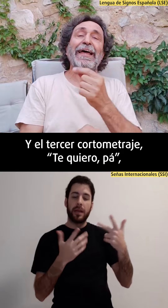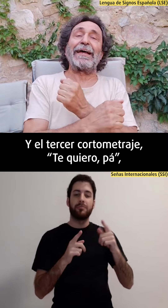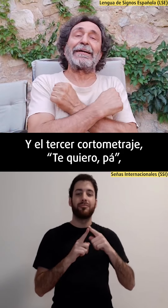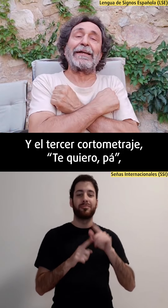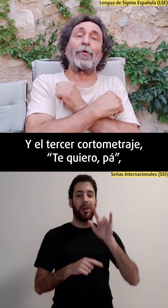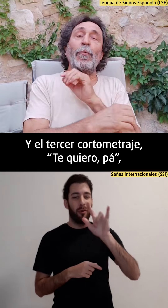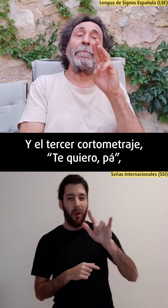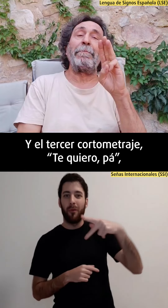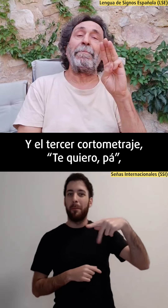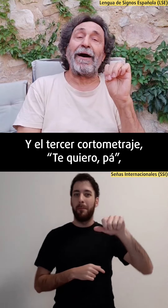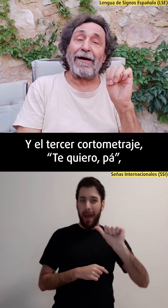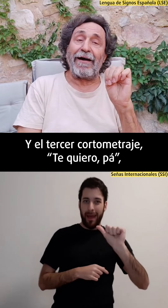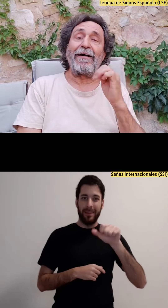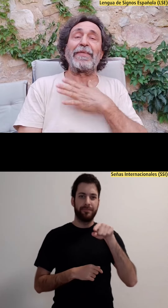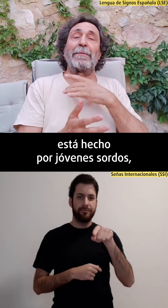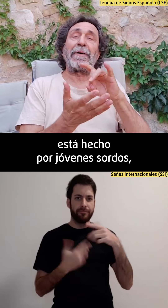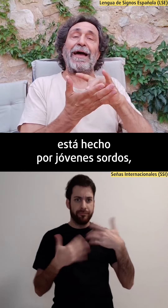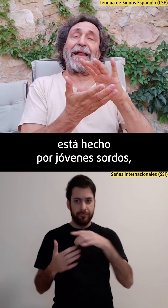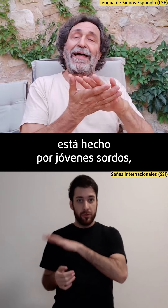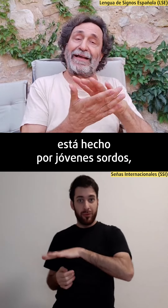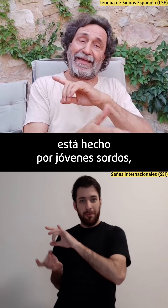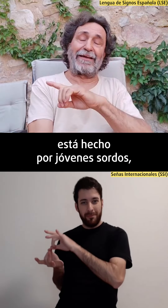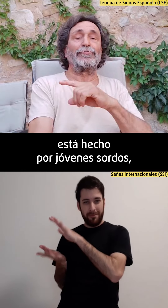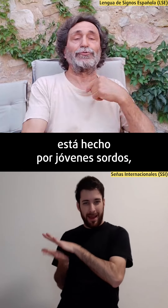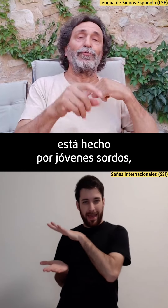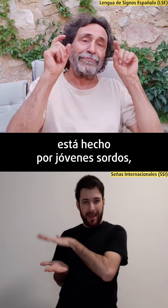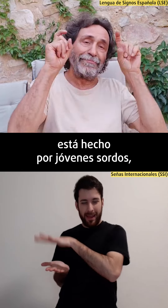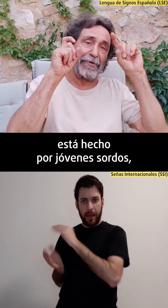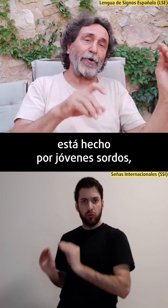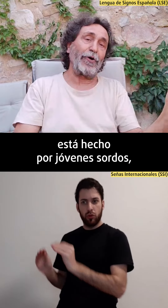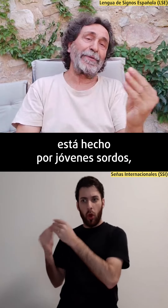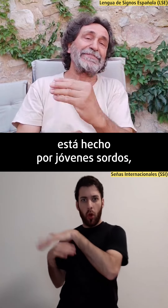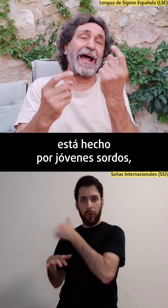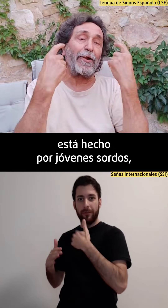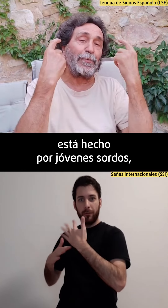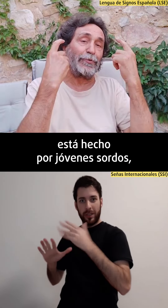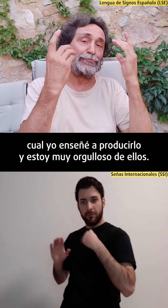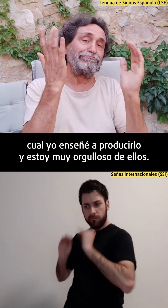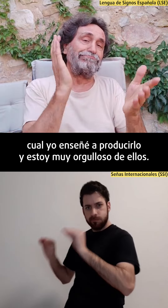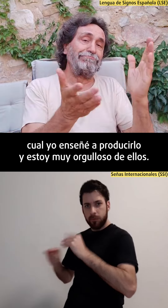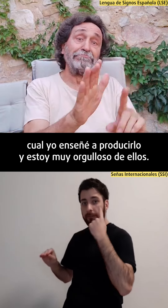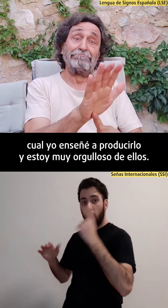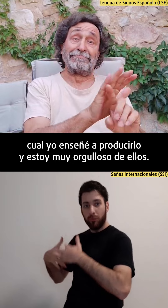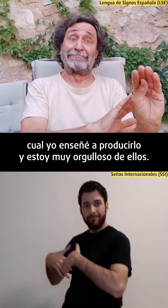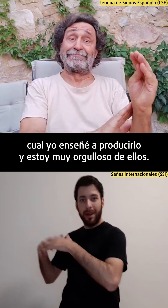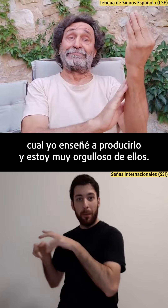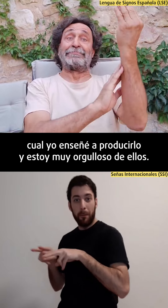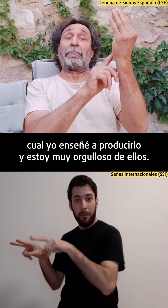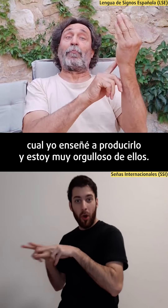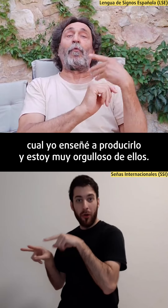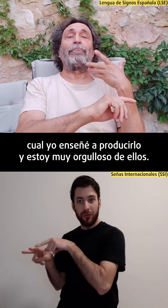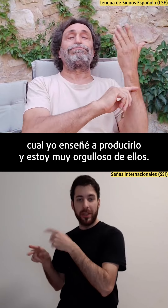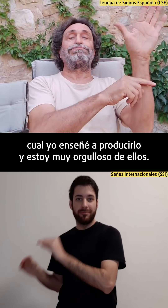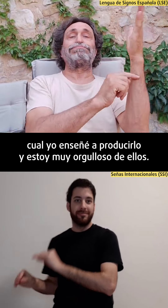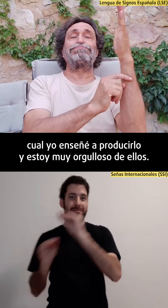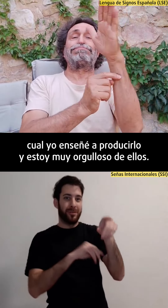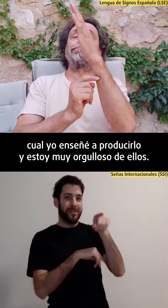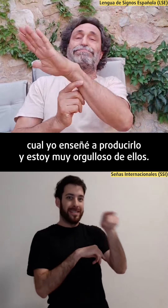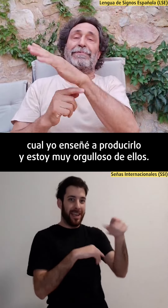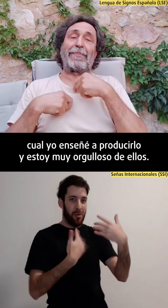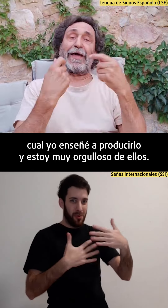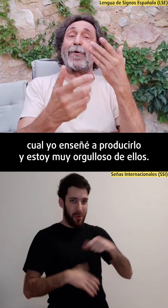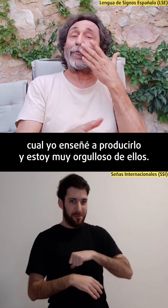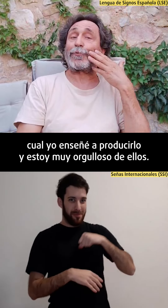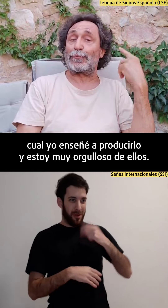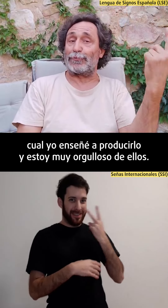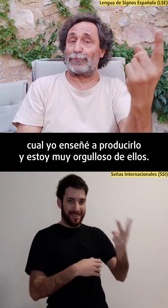cortometraje te quiero pa está hecho por jóvenes sordos En cual Yo enseñé a producirlo y estoy